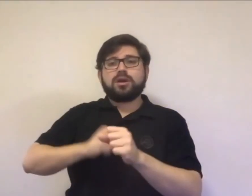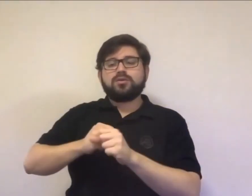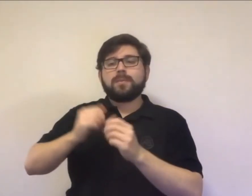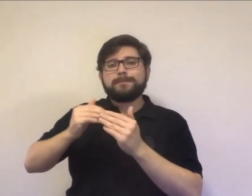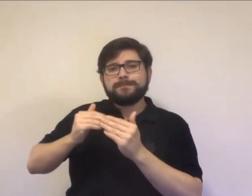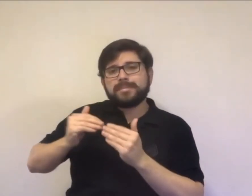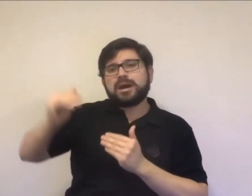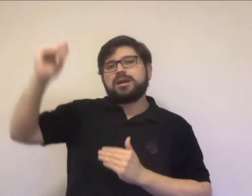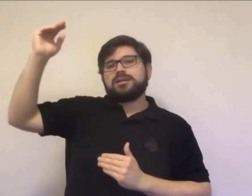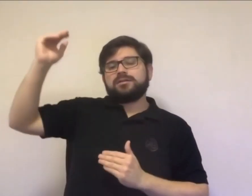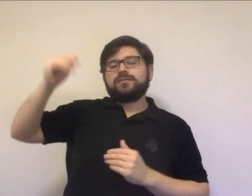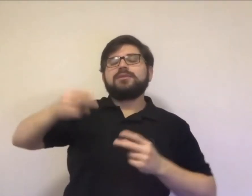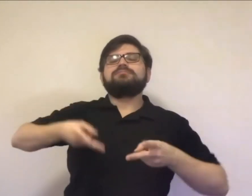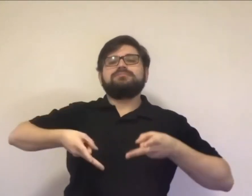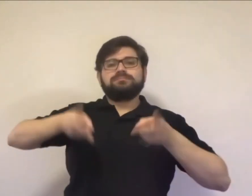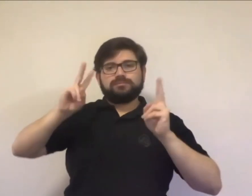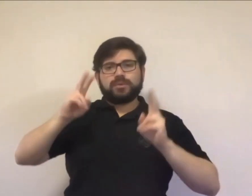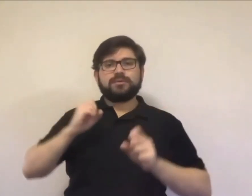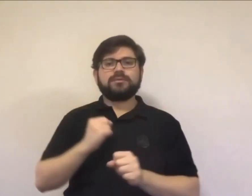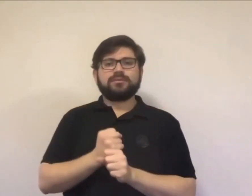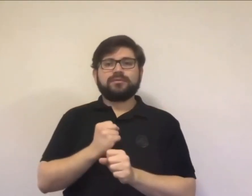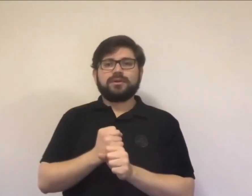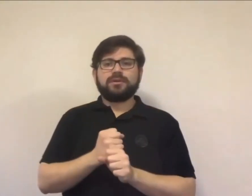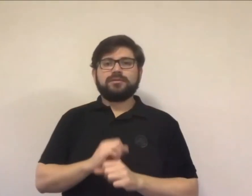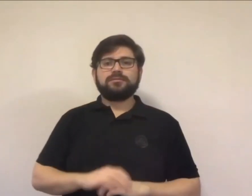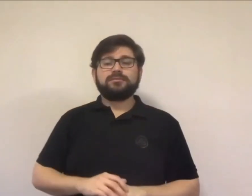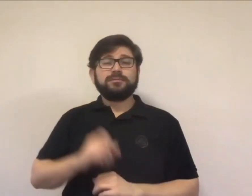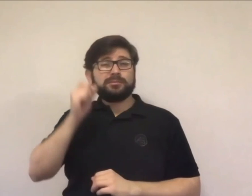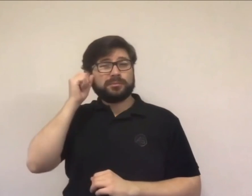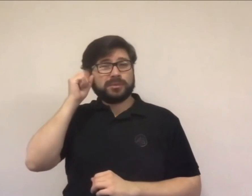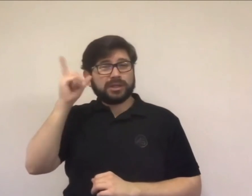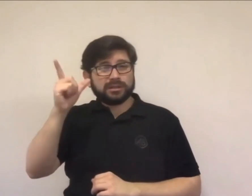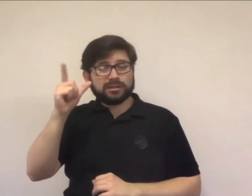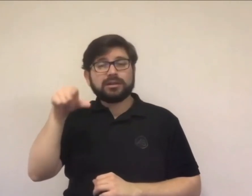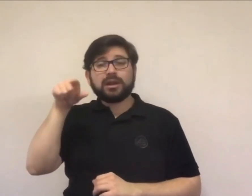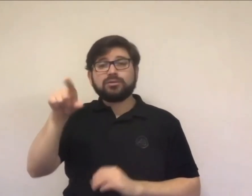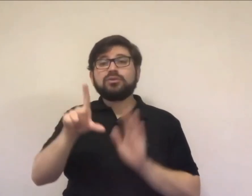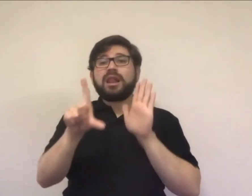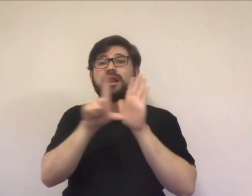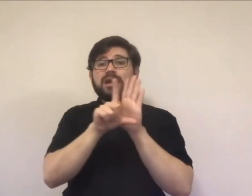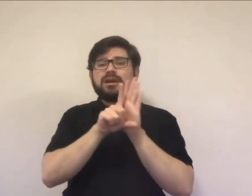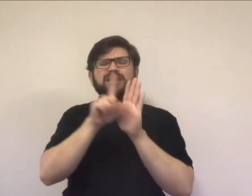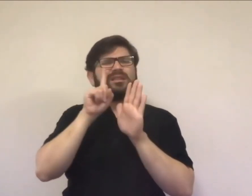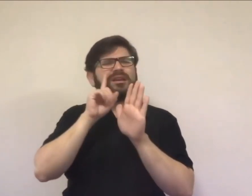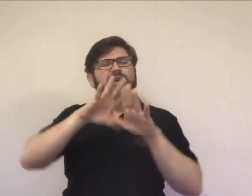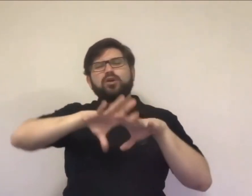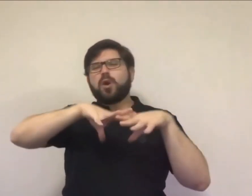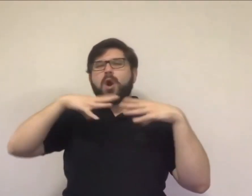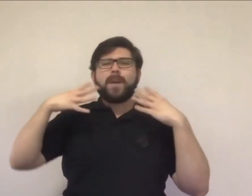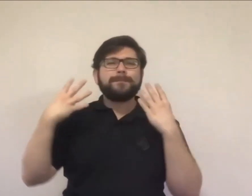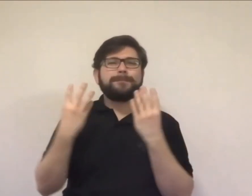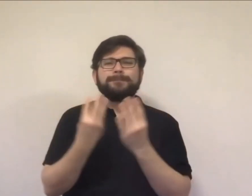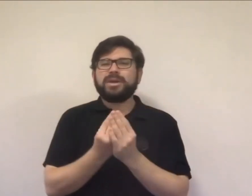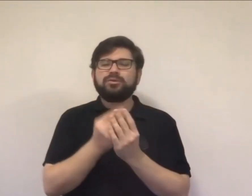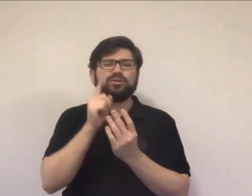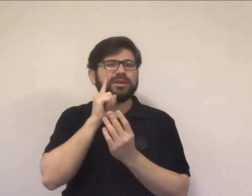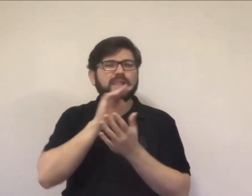18 o más de eso, eso es mayoría de edad. Esas cosas están en la